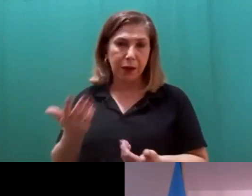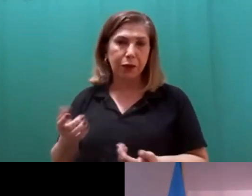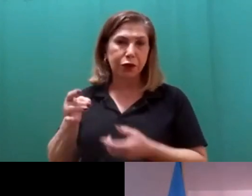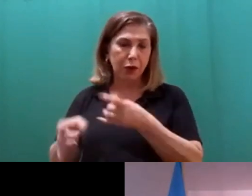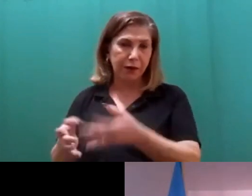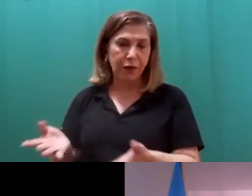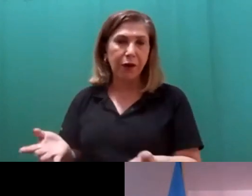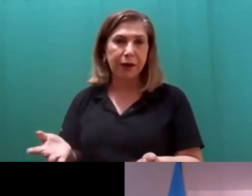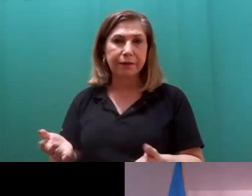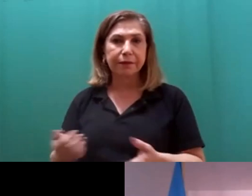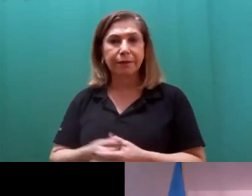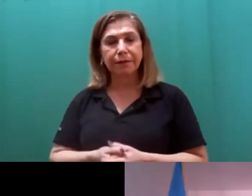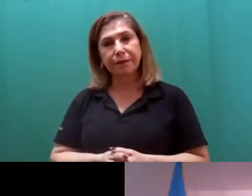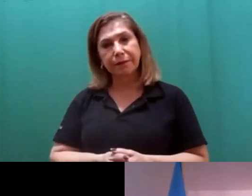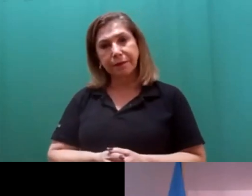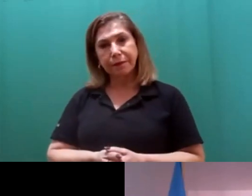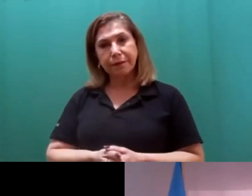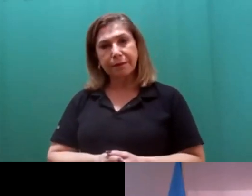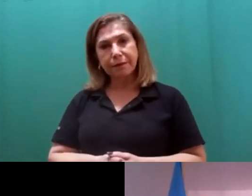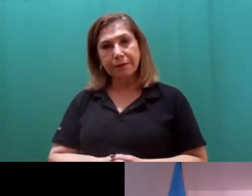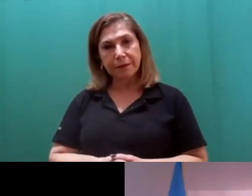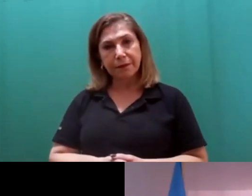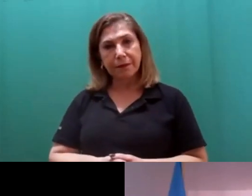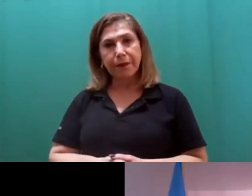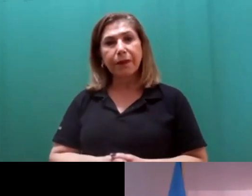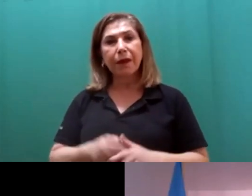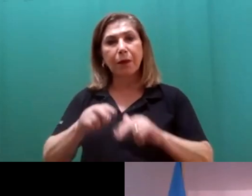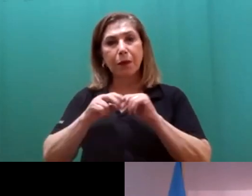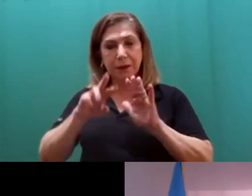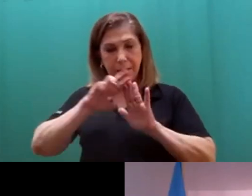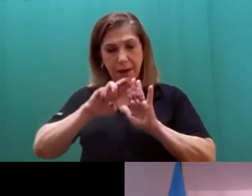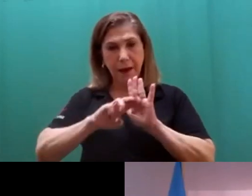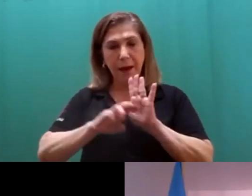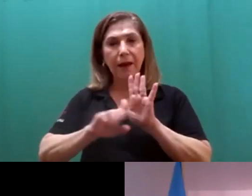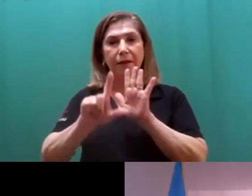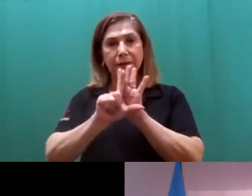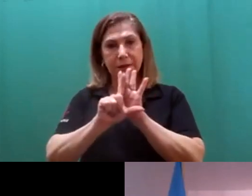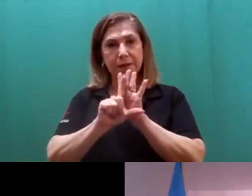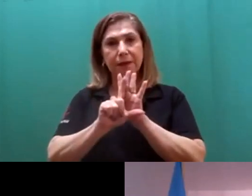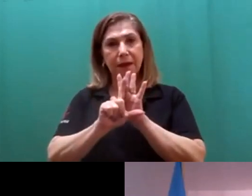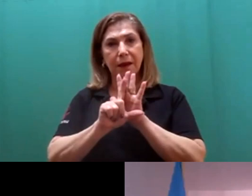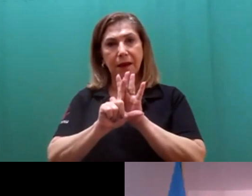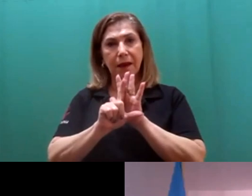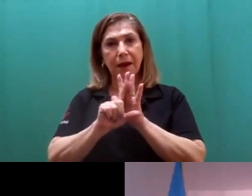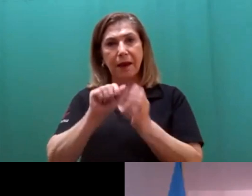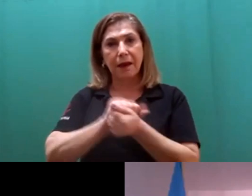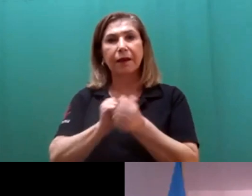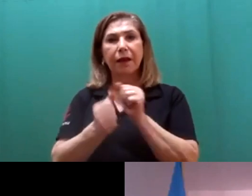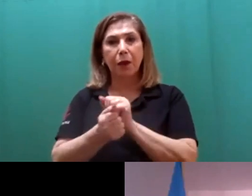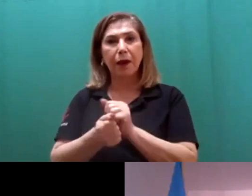também ter uma regulamentação, regras e normas mais adequadas